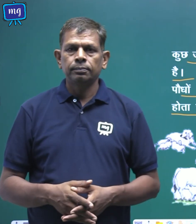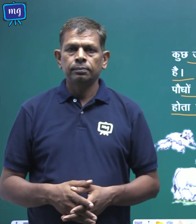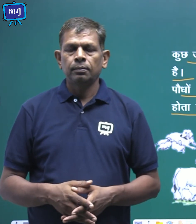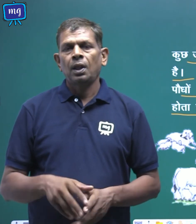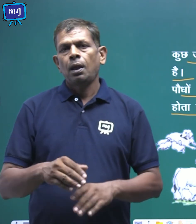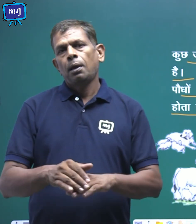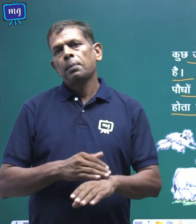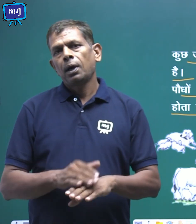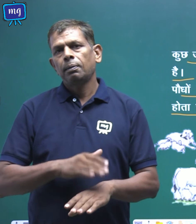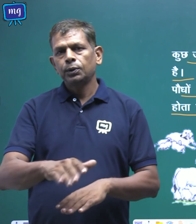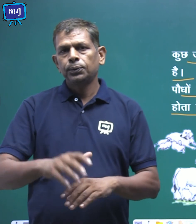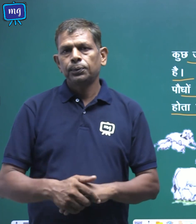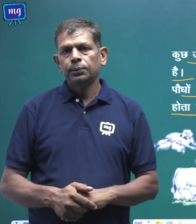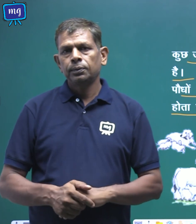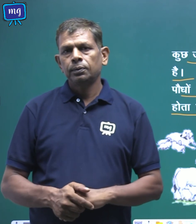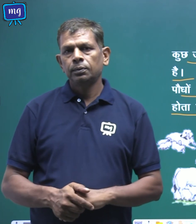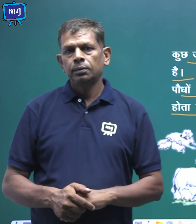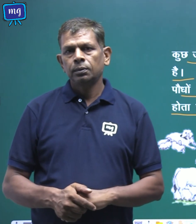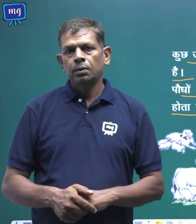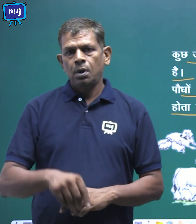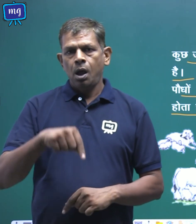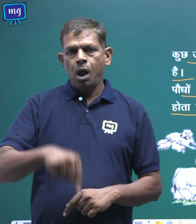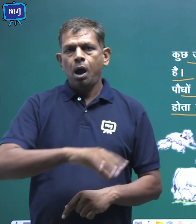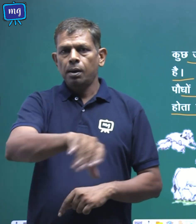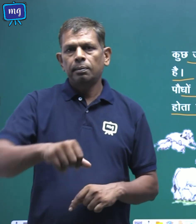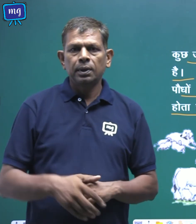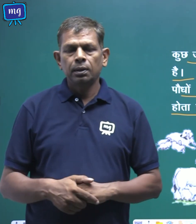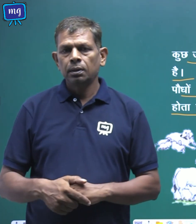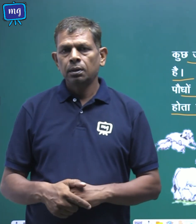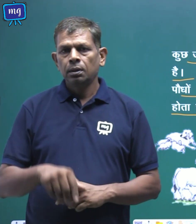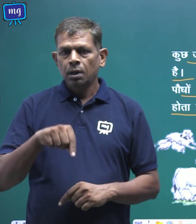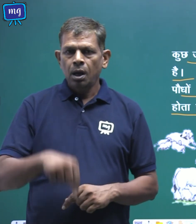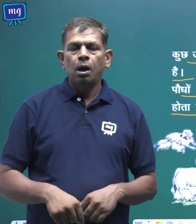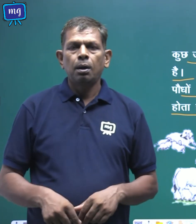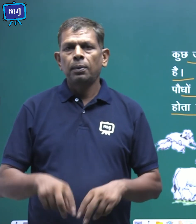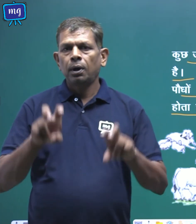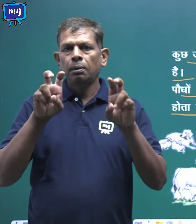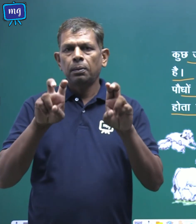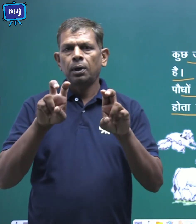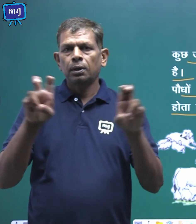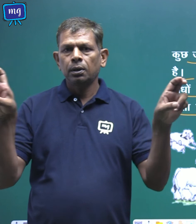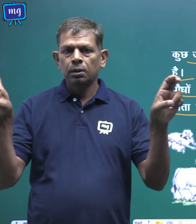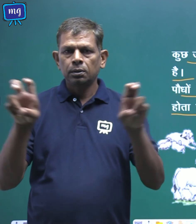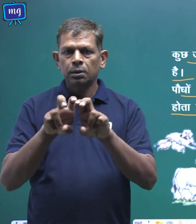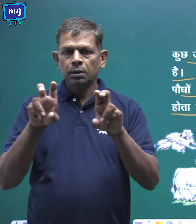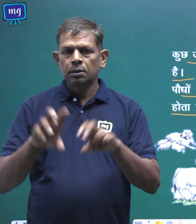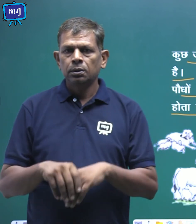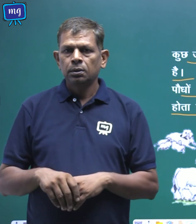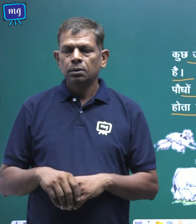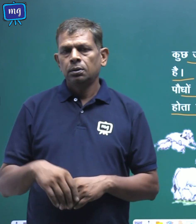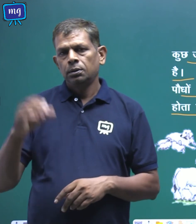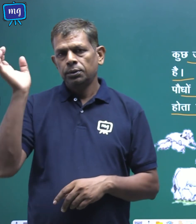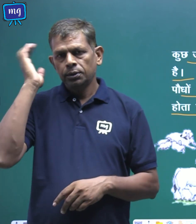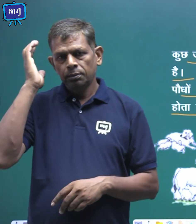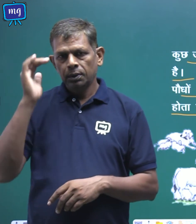तो प्यारे बच्चों, अब हमने यहाँ पर पाठ का सारांश समझ